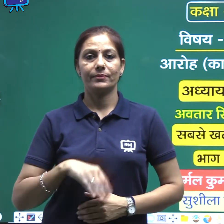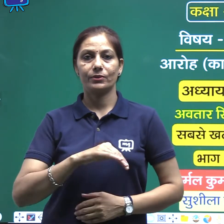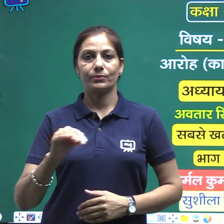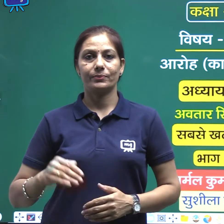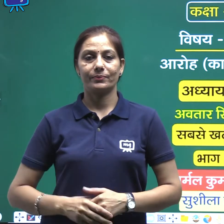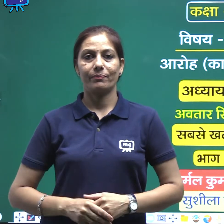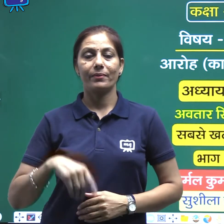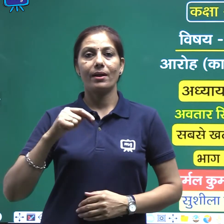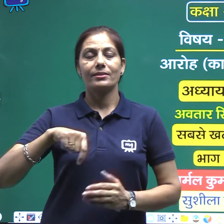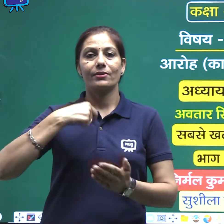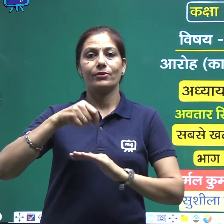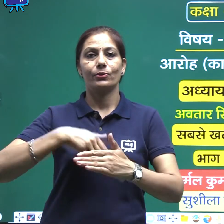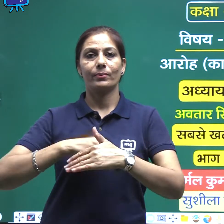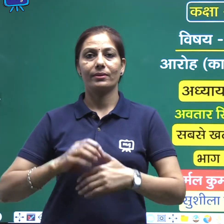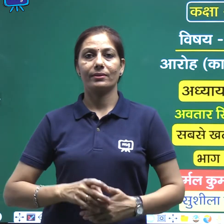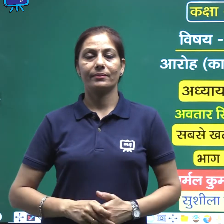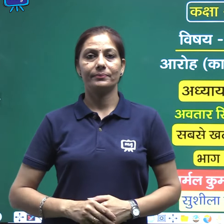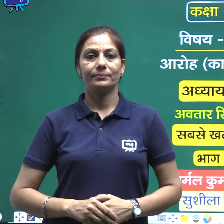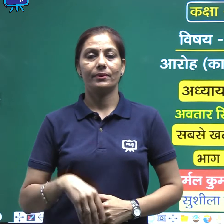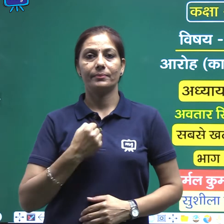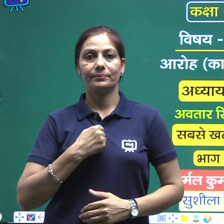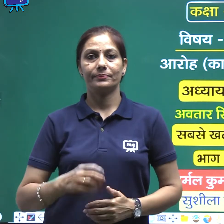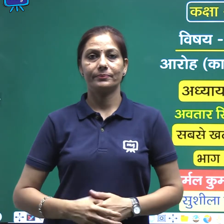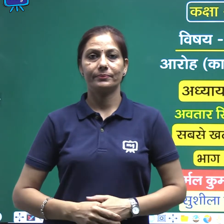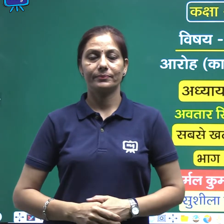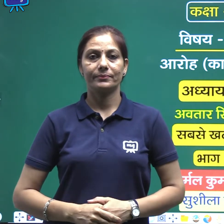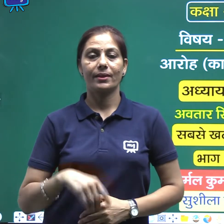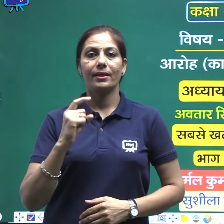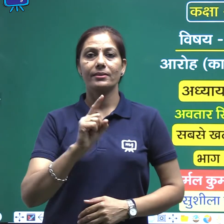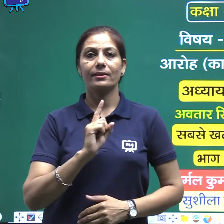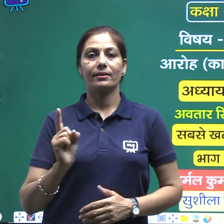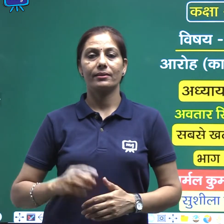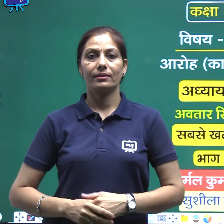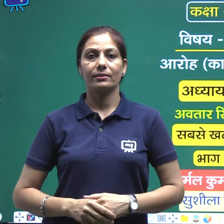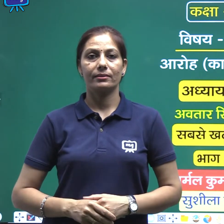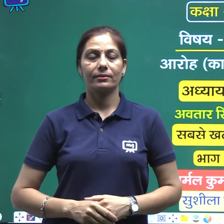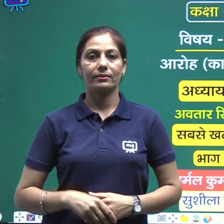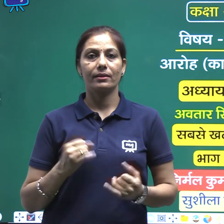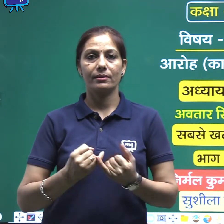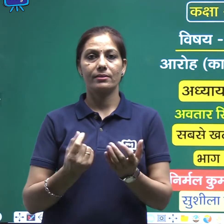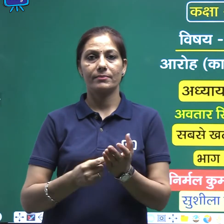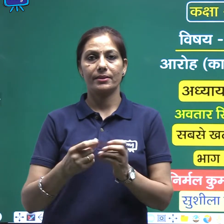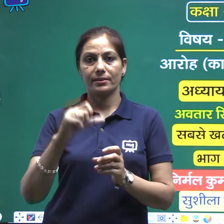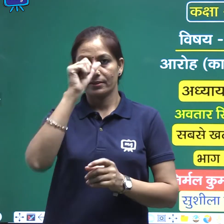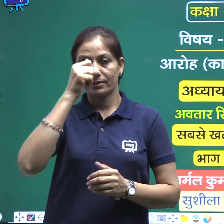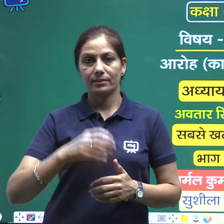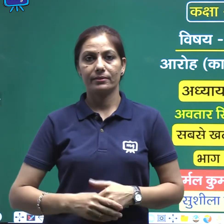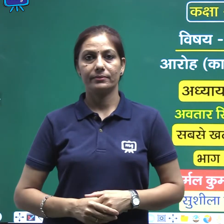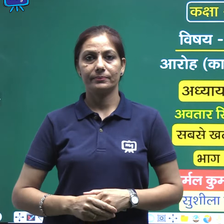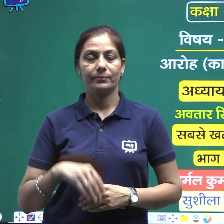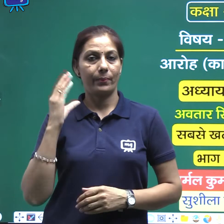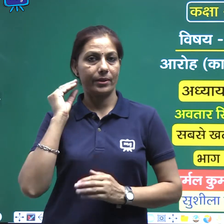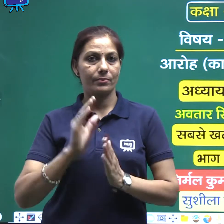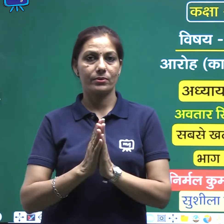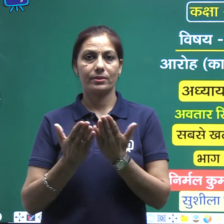बच्चों, आज के वीडियो में हम कक्षा 11 की हिंदी विषय की